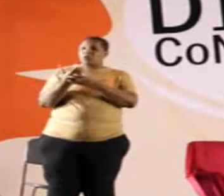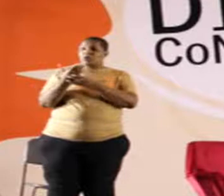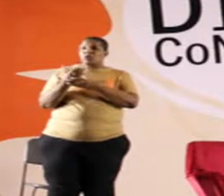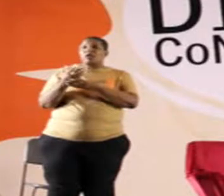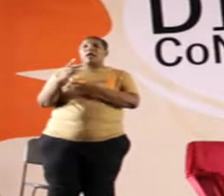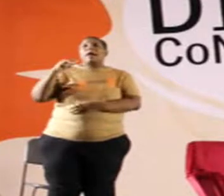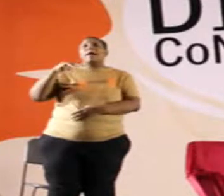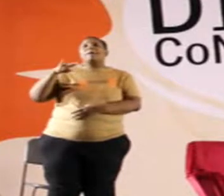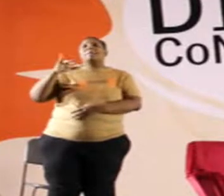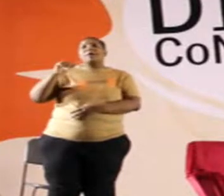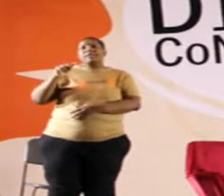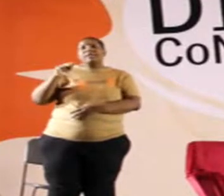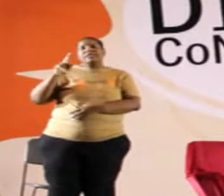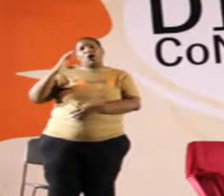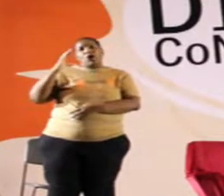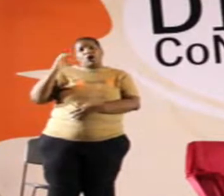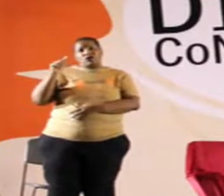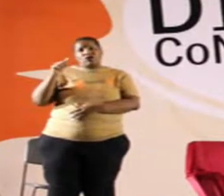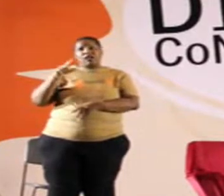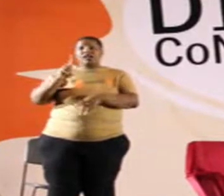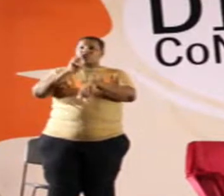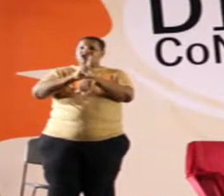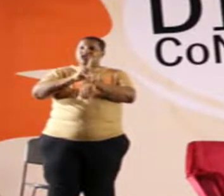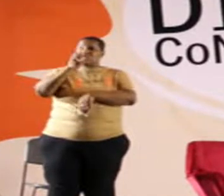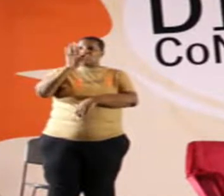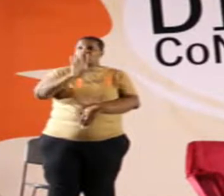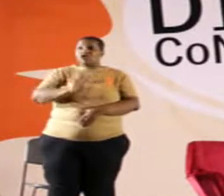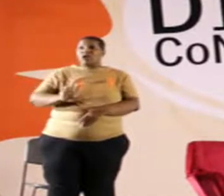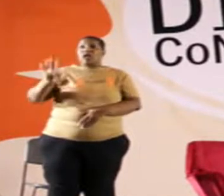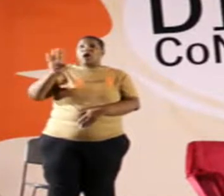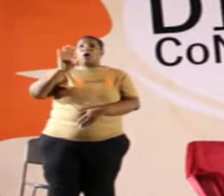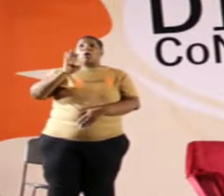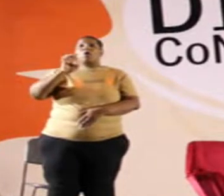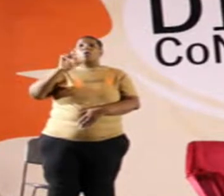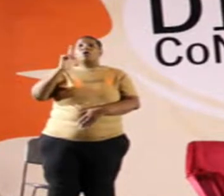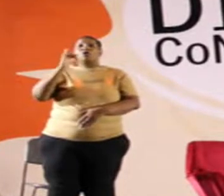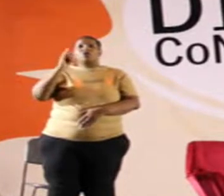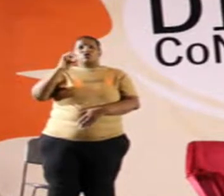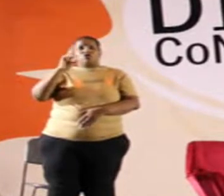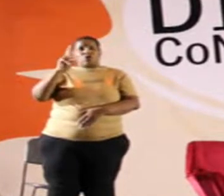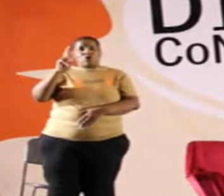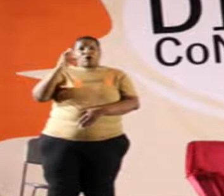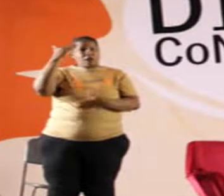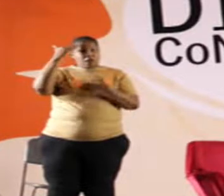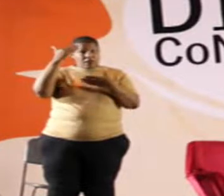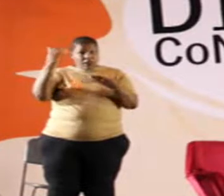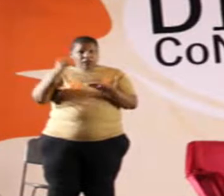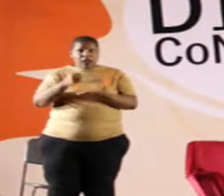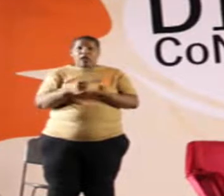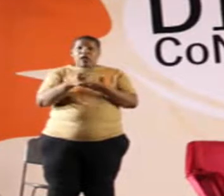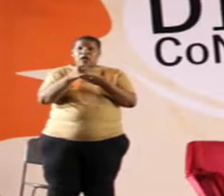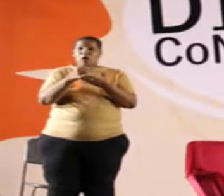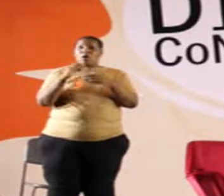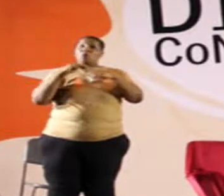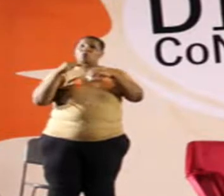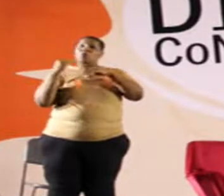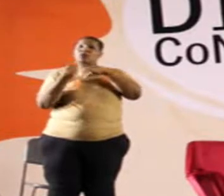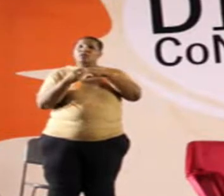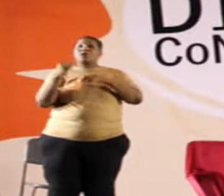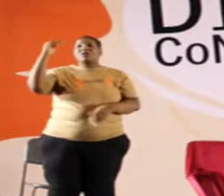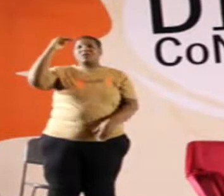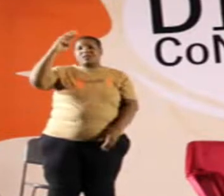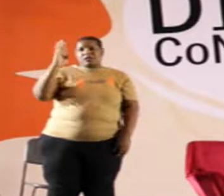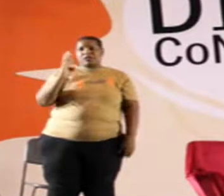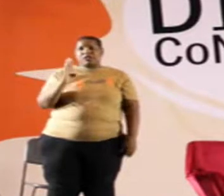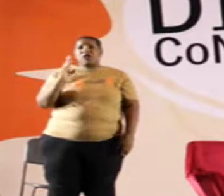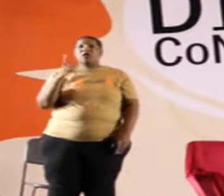de Márcia Rocha e a direção-geral de Belchior Cabral. Agradecemos o apoio do Museu Nacional da República e